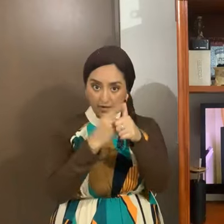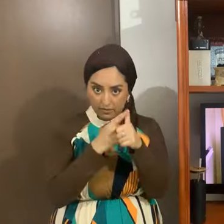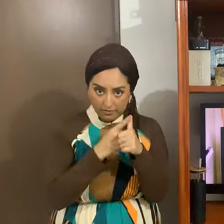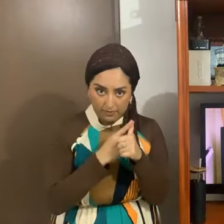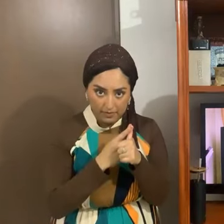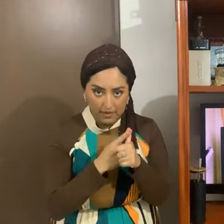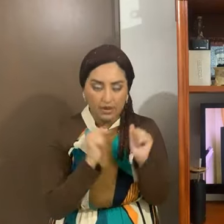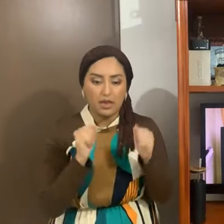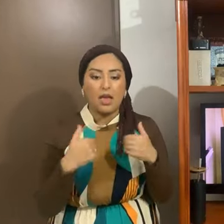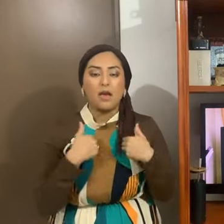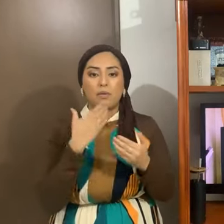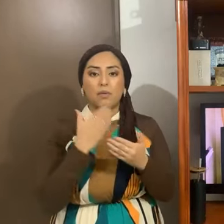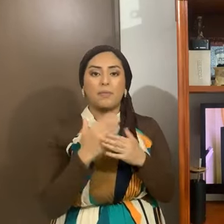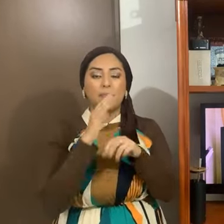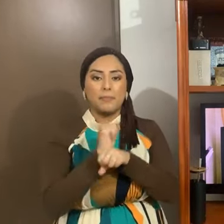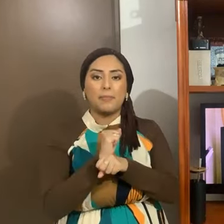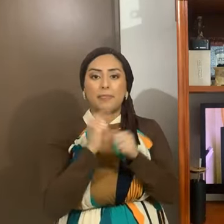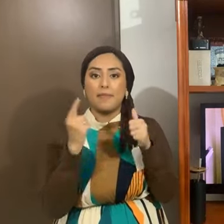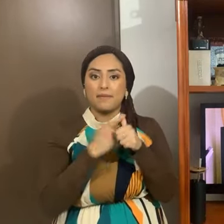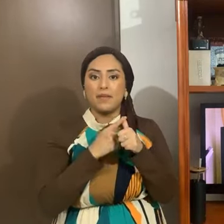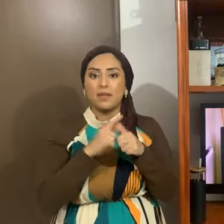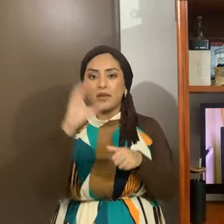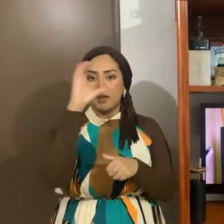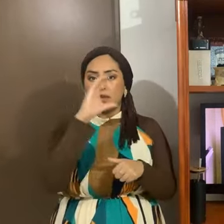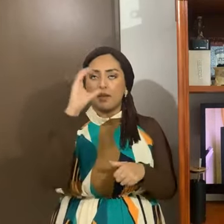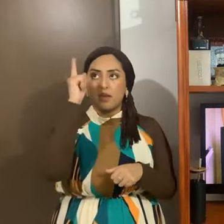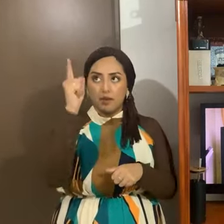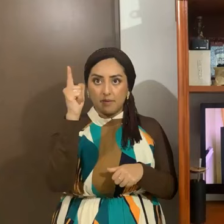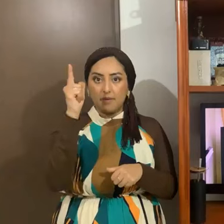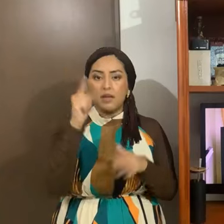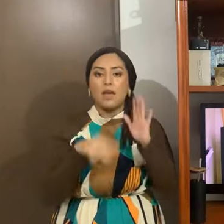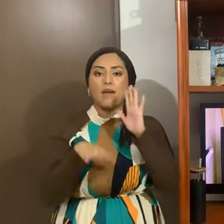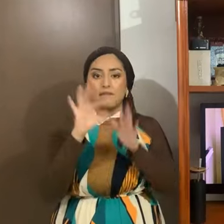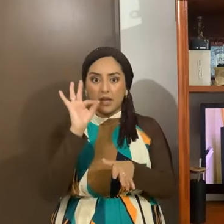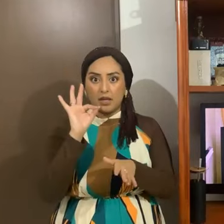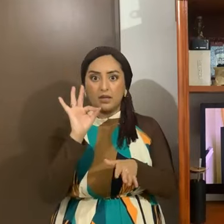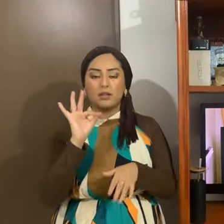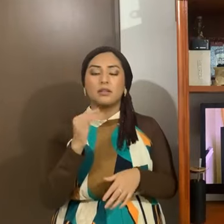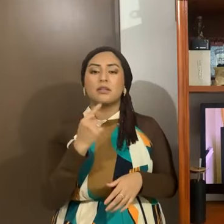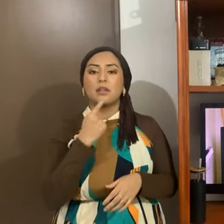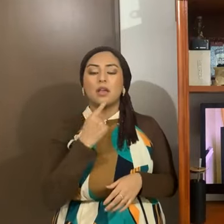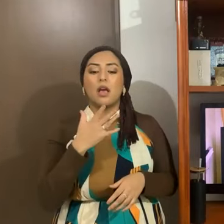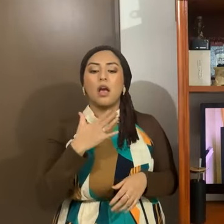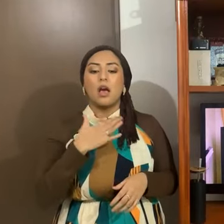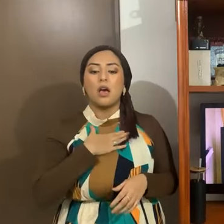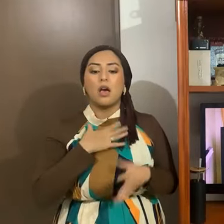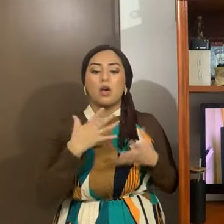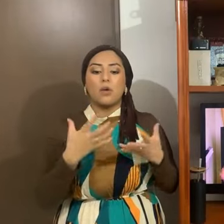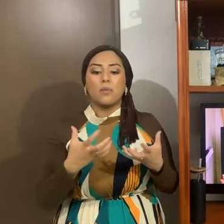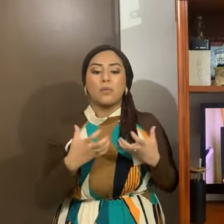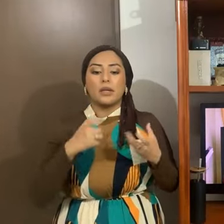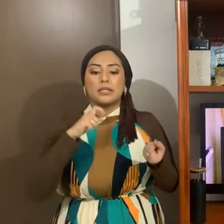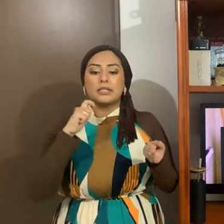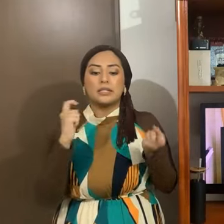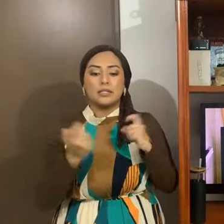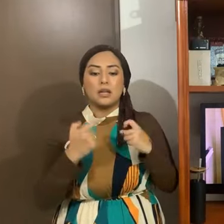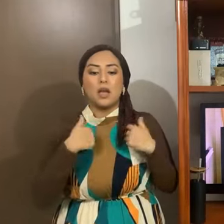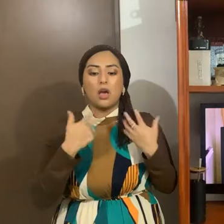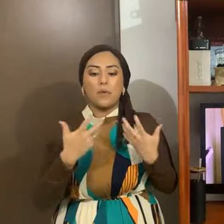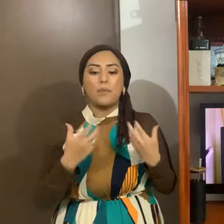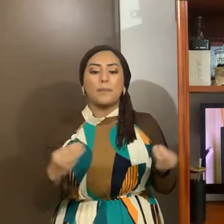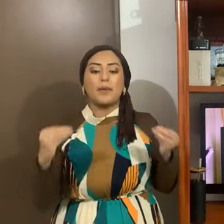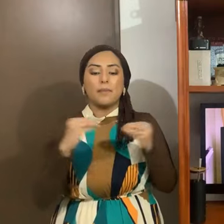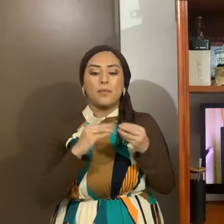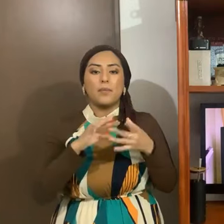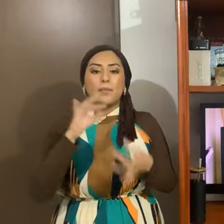para poder tener un buen hábito es buscarlo, encontrarlo, decir, bueno, a ver, quiero cambiar esto de mi vida, quiero ser más